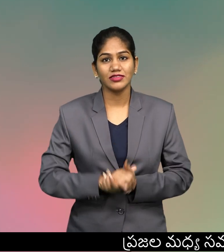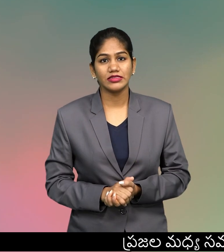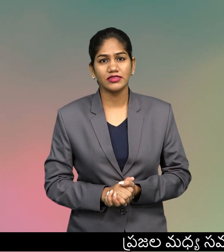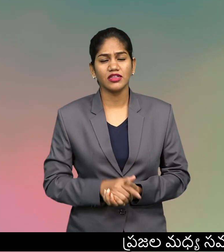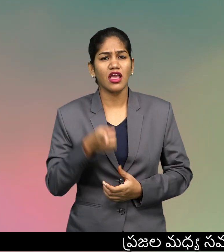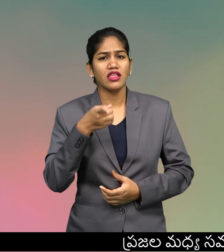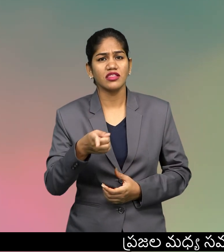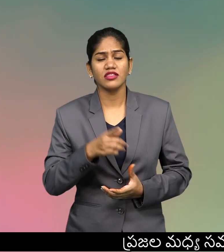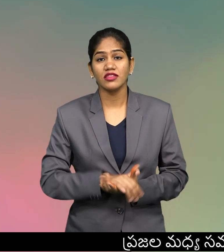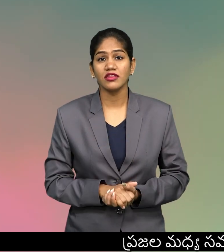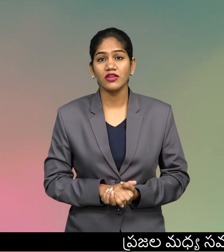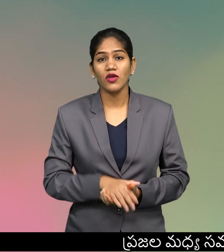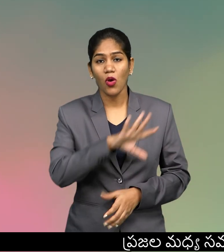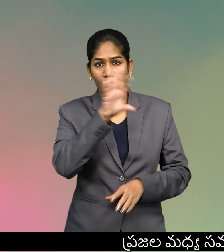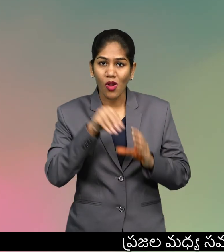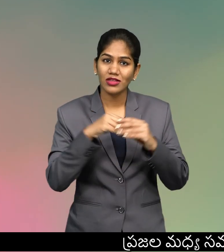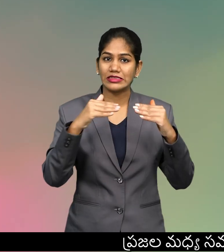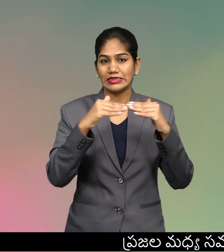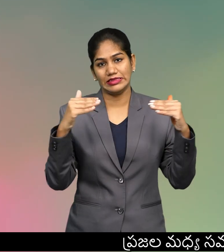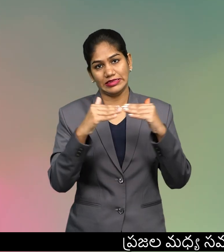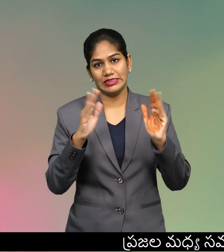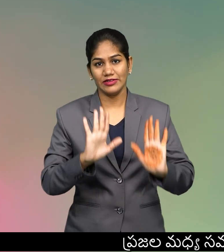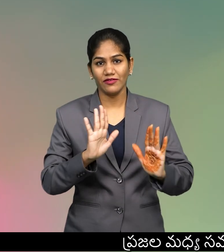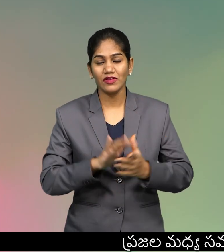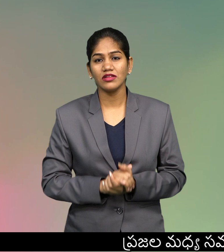ప్రజల మధ్య సమానత్వం యొక్క డిగ్రీ ఉంది.